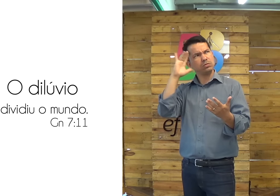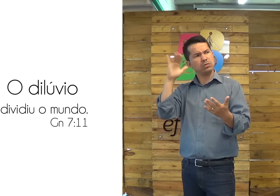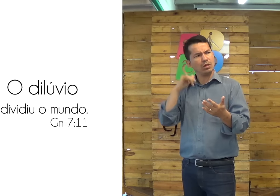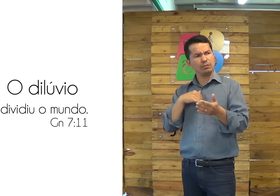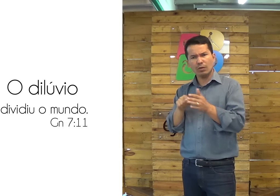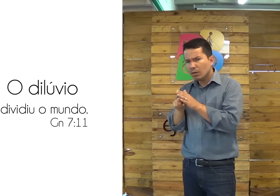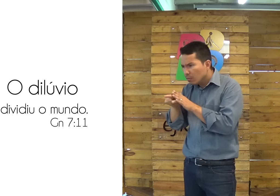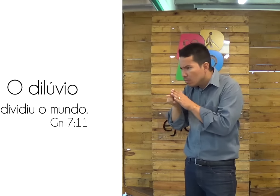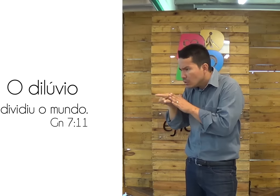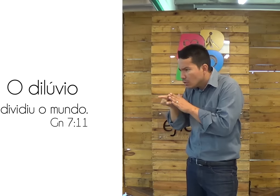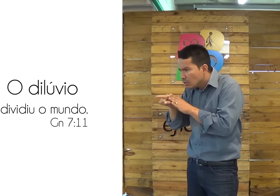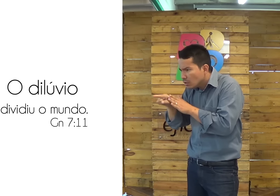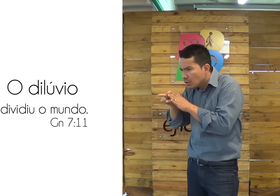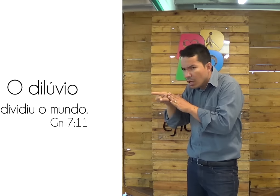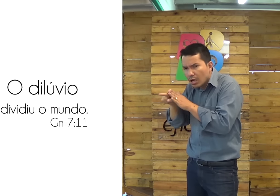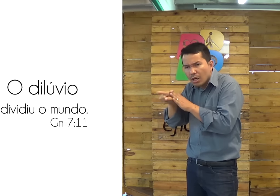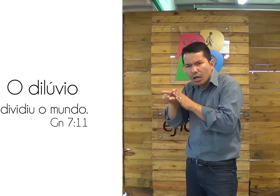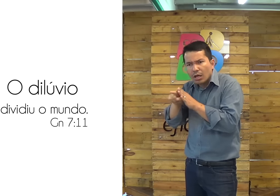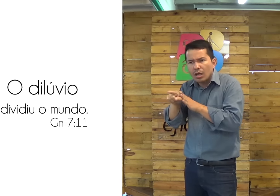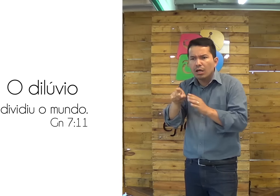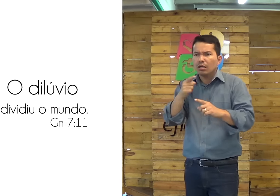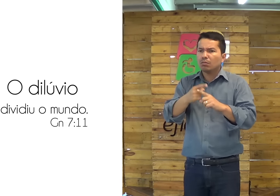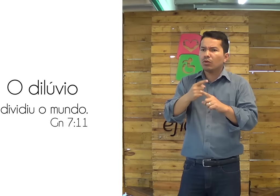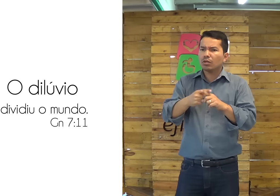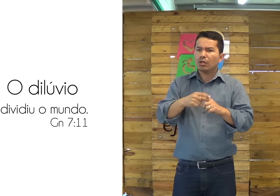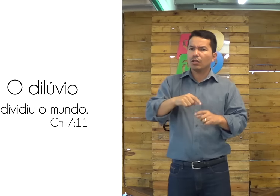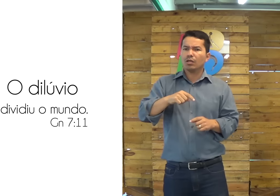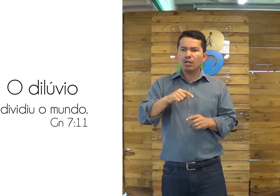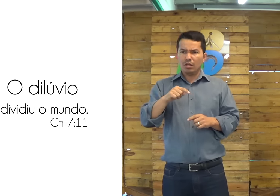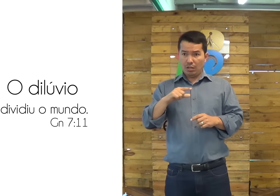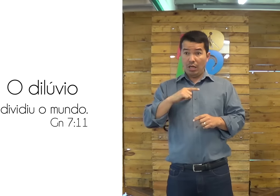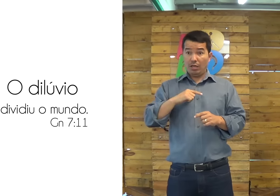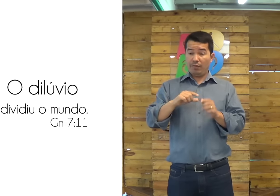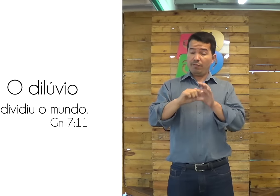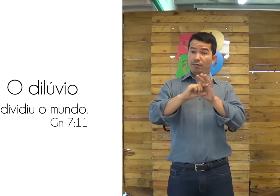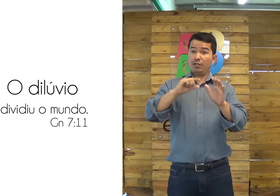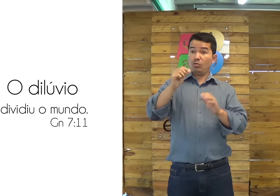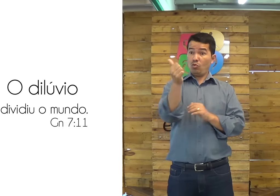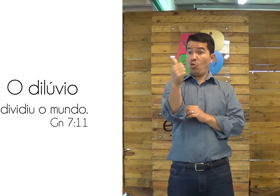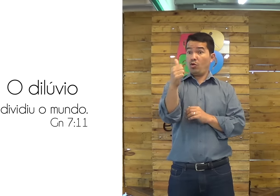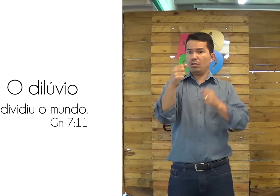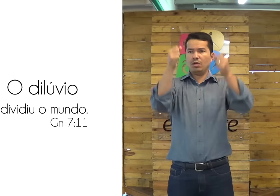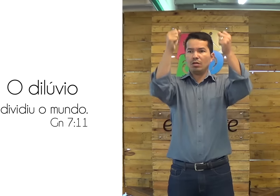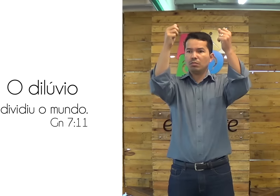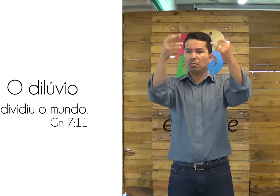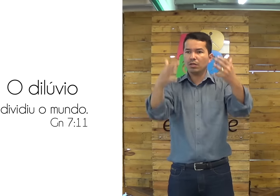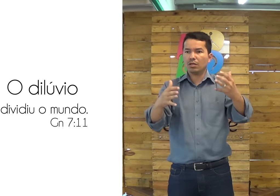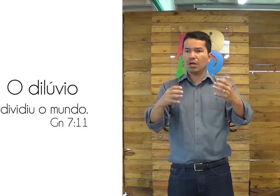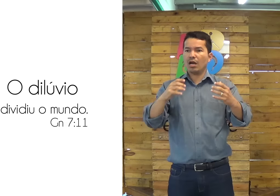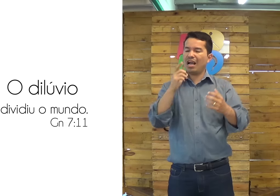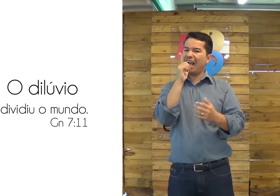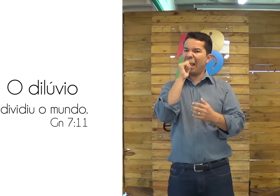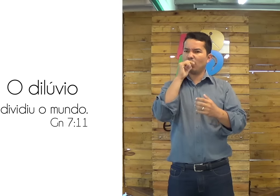e eu fiquei pensando né Pesquisei sobre isso no Versículo 11 fala o